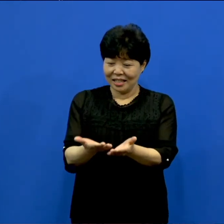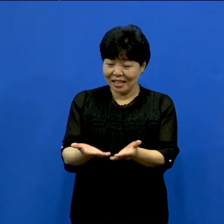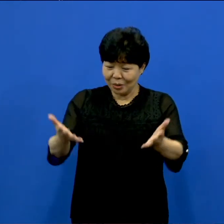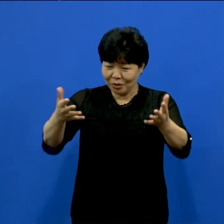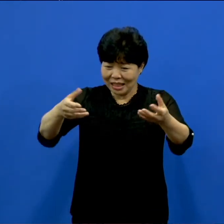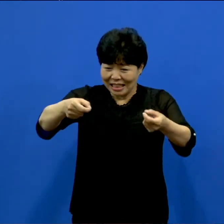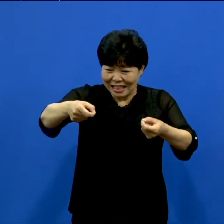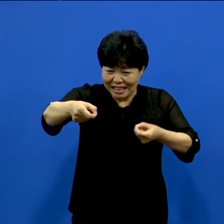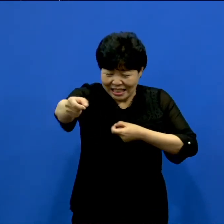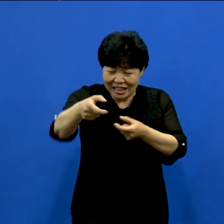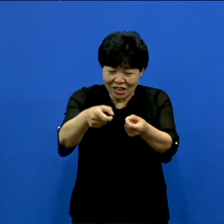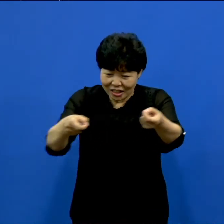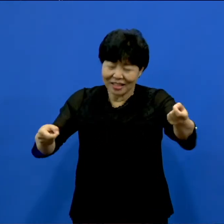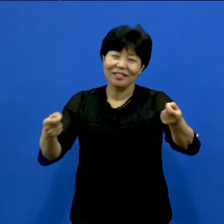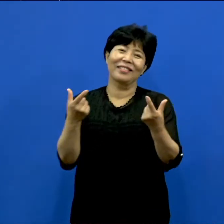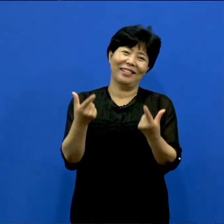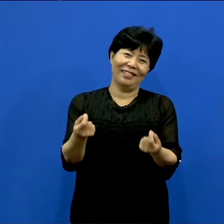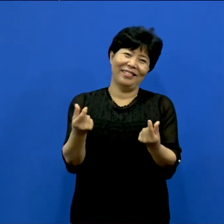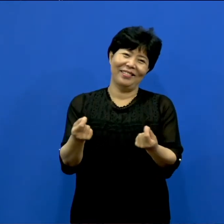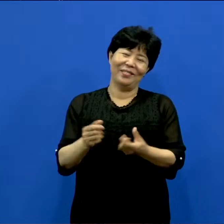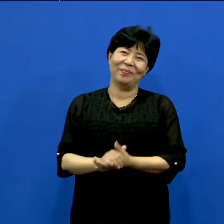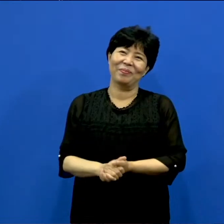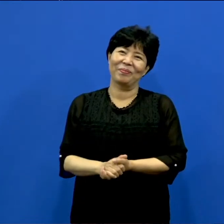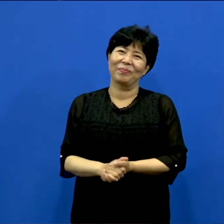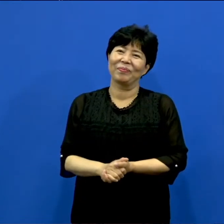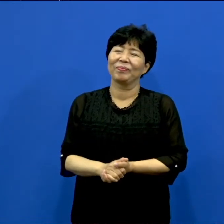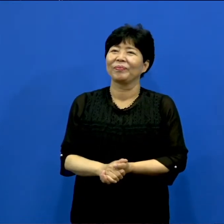이게 이 대목이에요. 여러분,